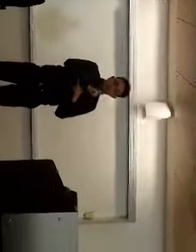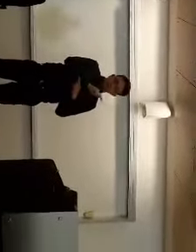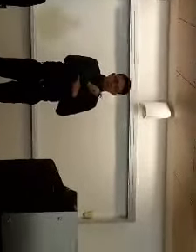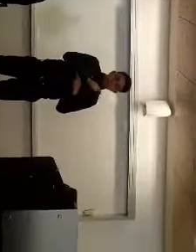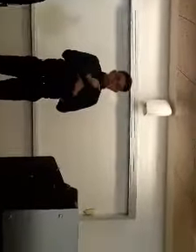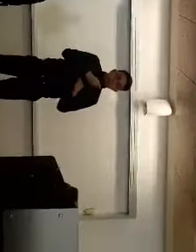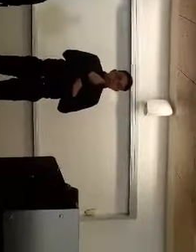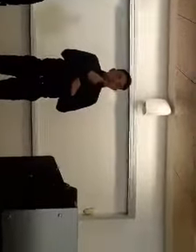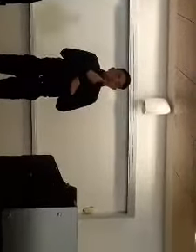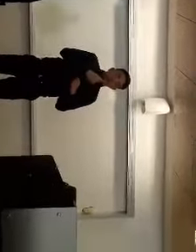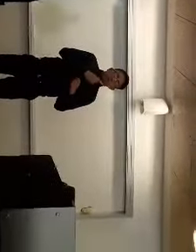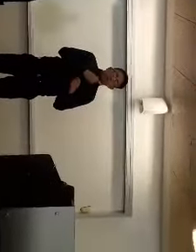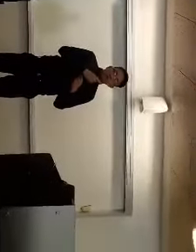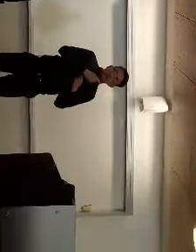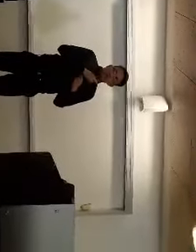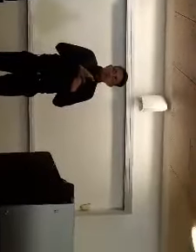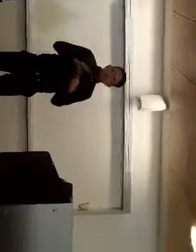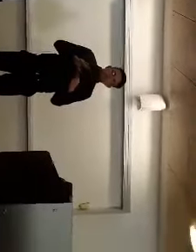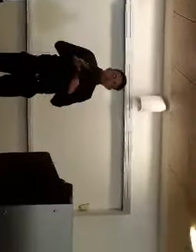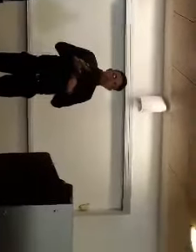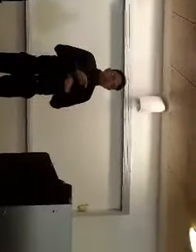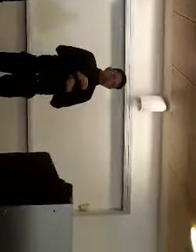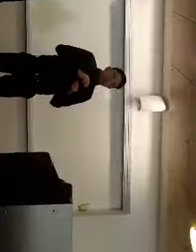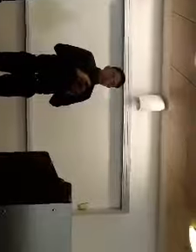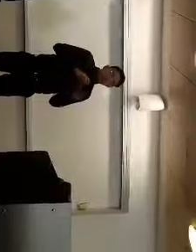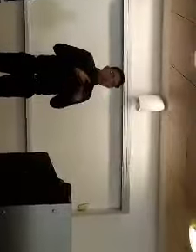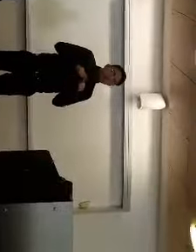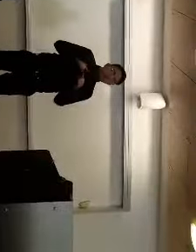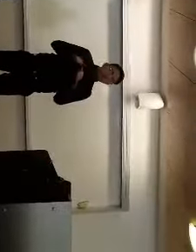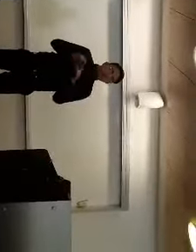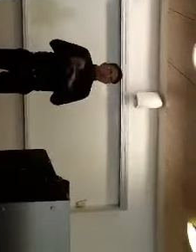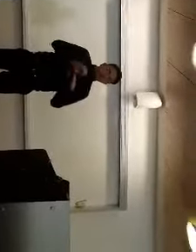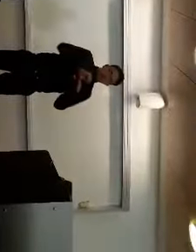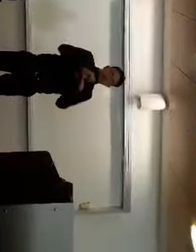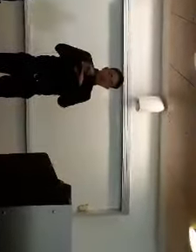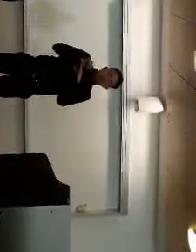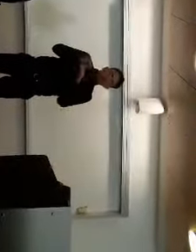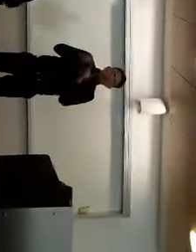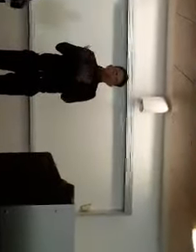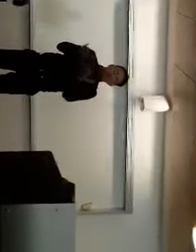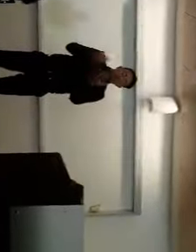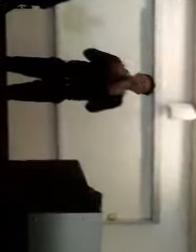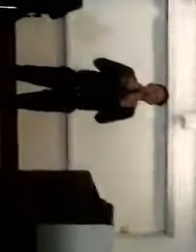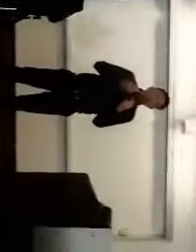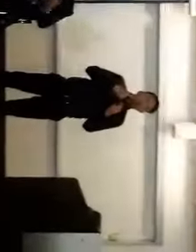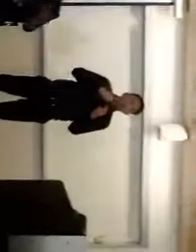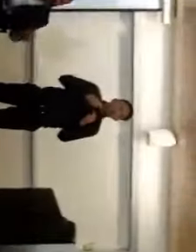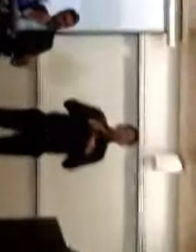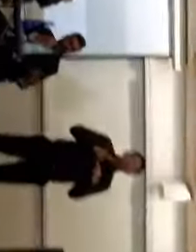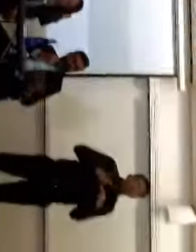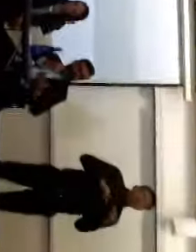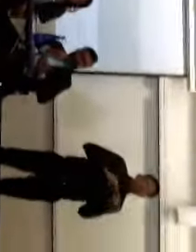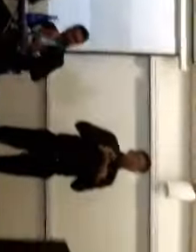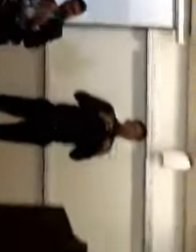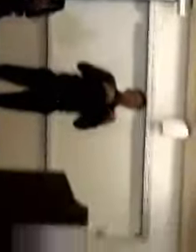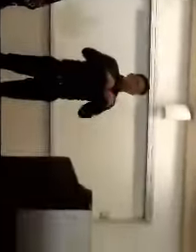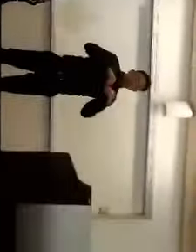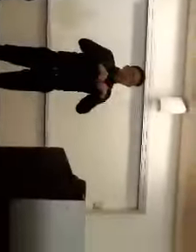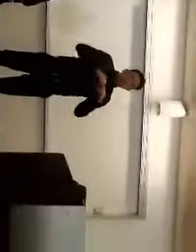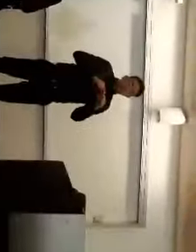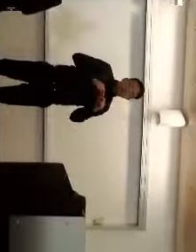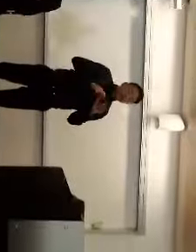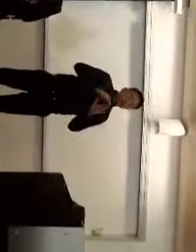se deben vincular a todas estas organizaciones para que se determinen, digamos, o que para que se construyera todo un ámbito o toda